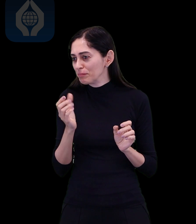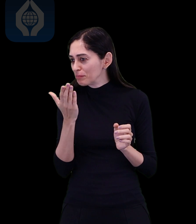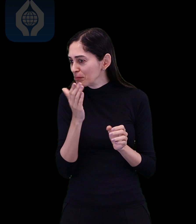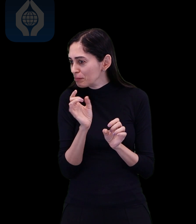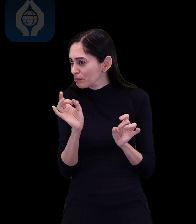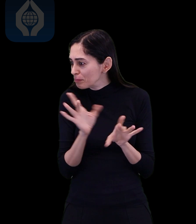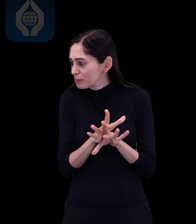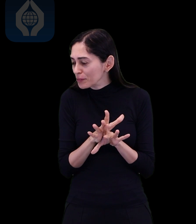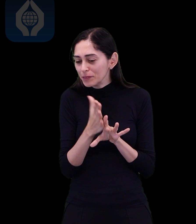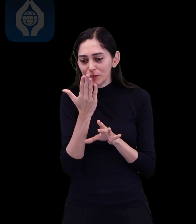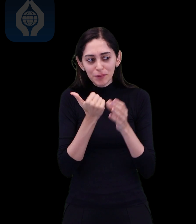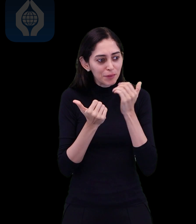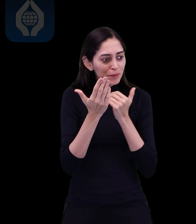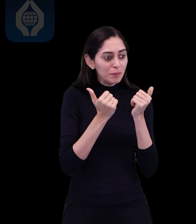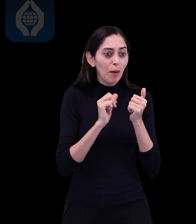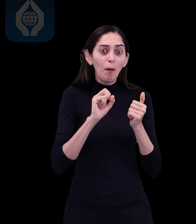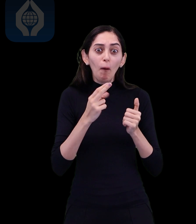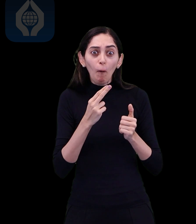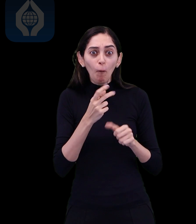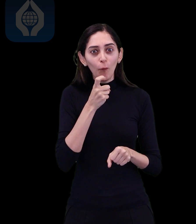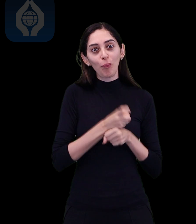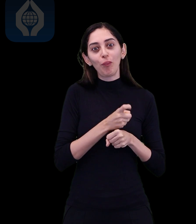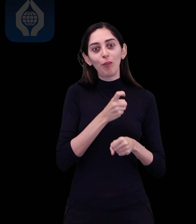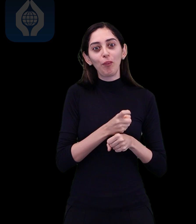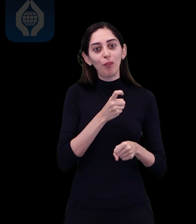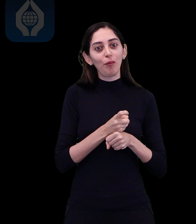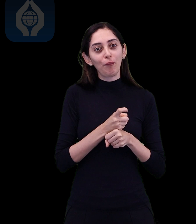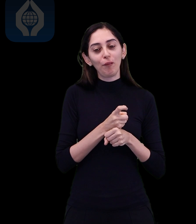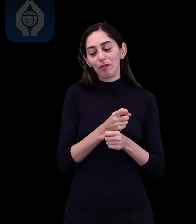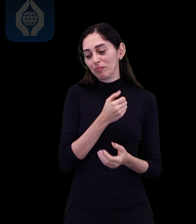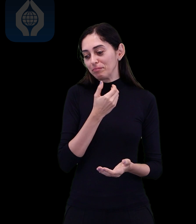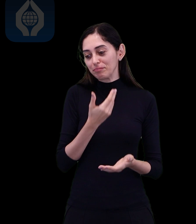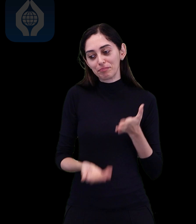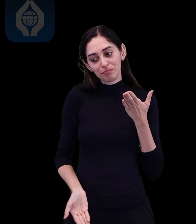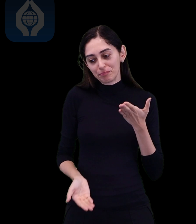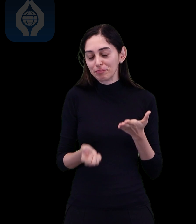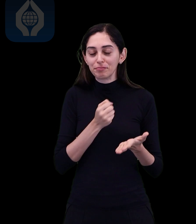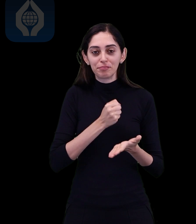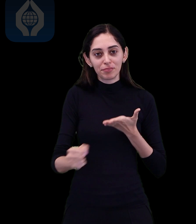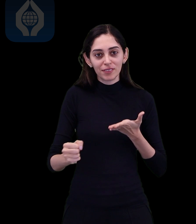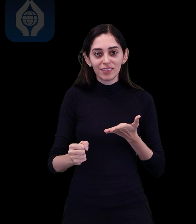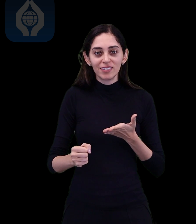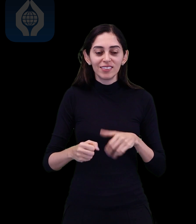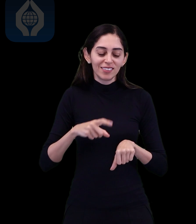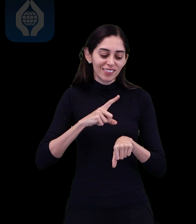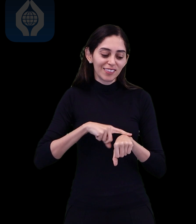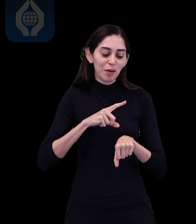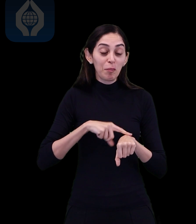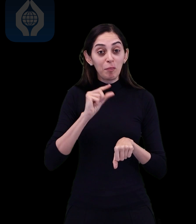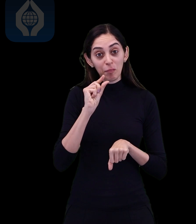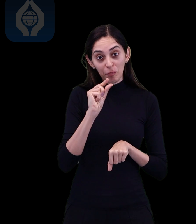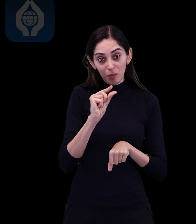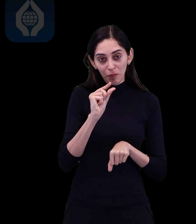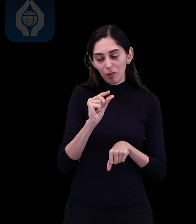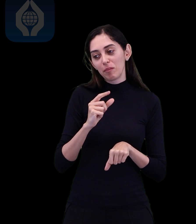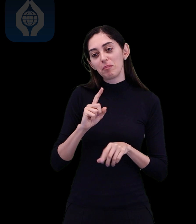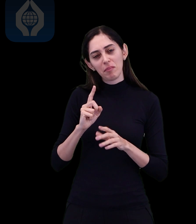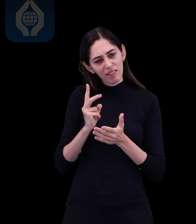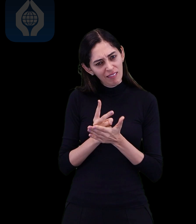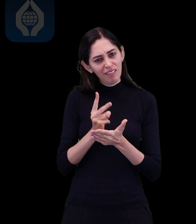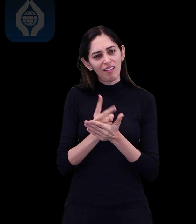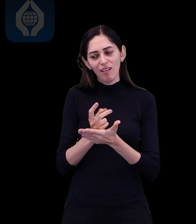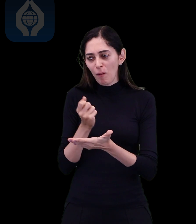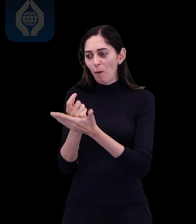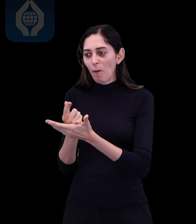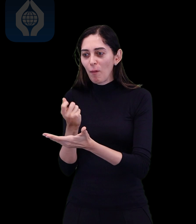já comeu o último, ou o pão se estragou. Nós sabemos que não dura muito tempo, mas